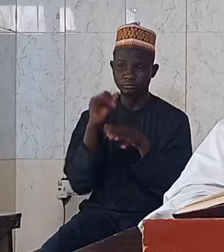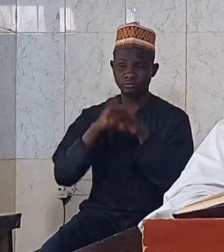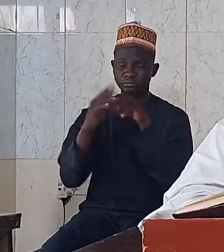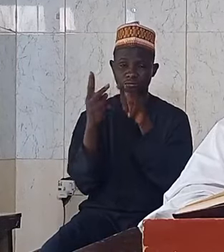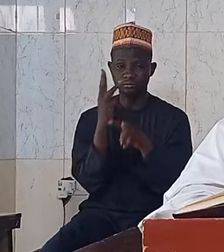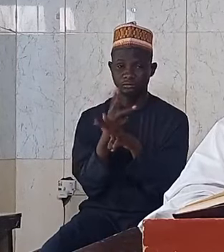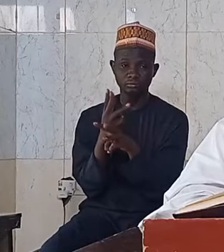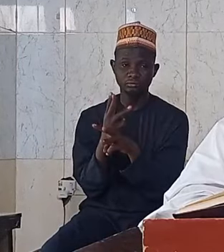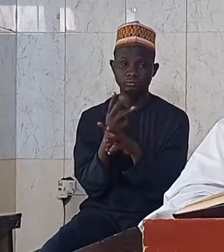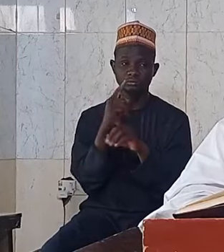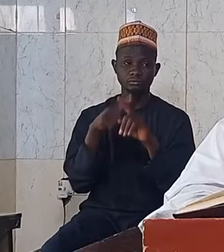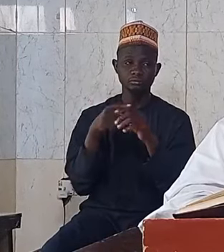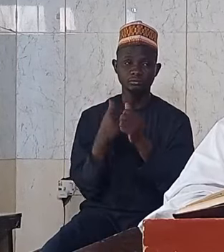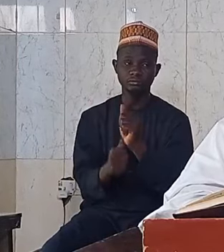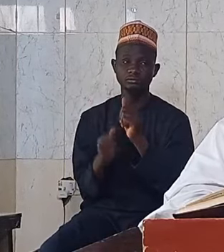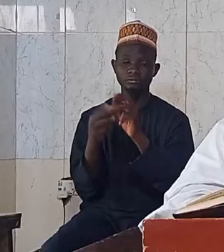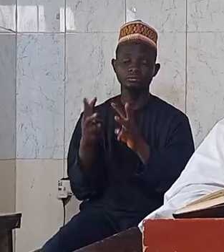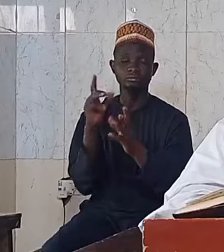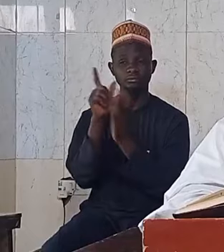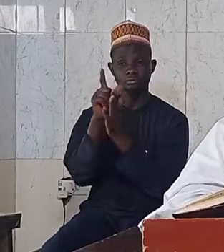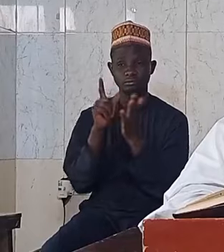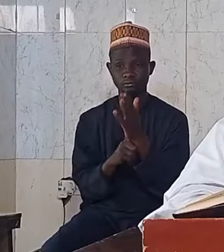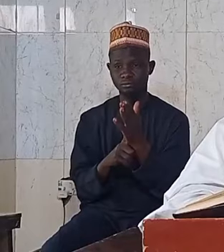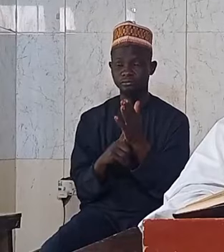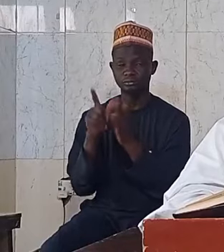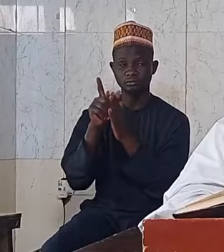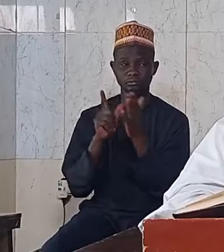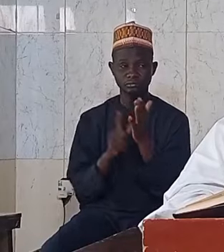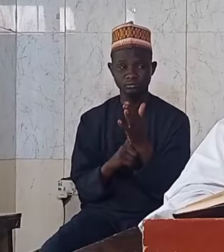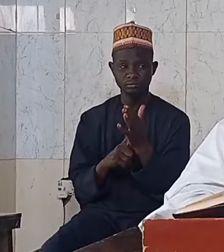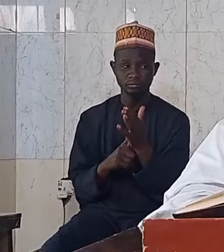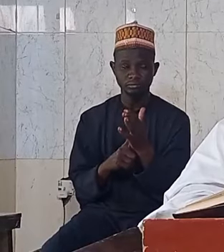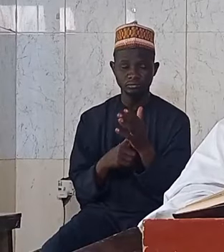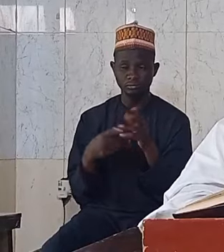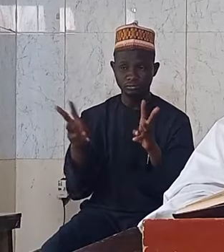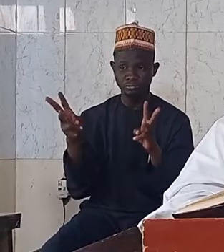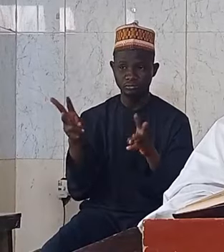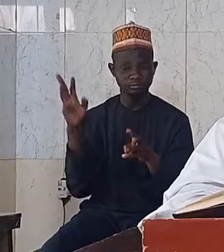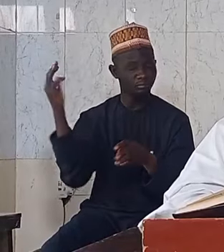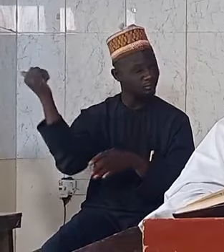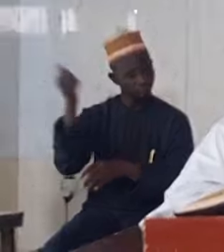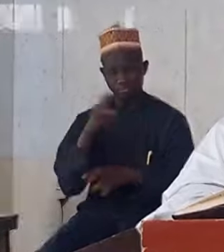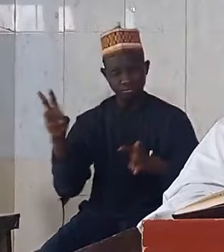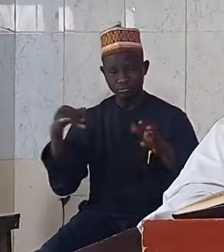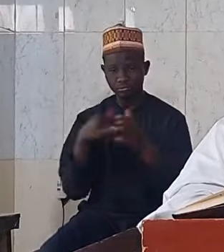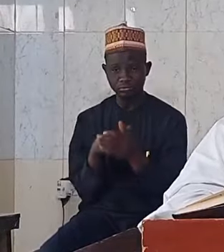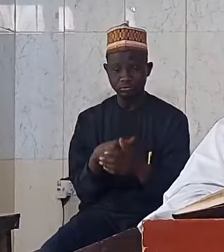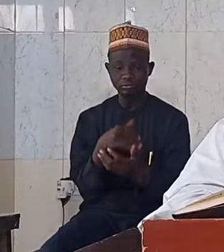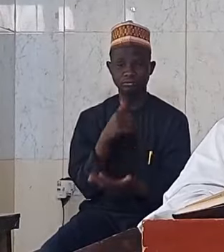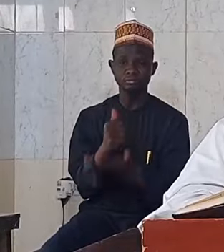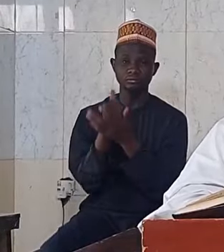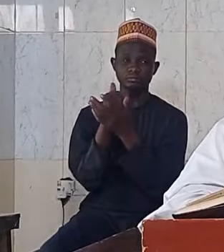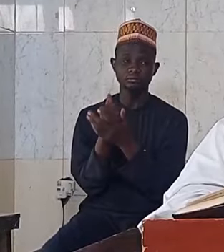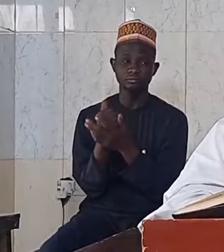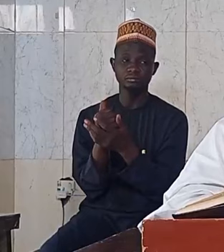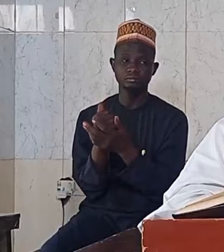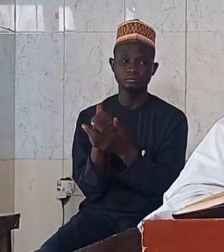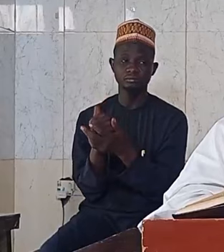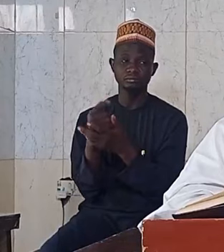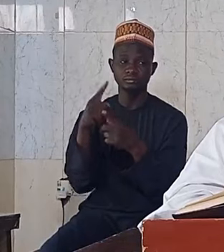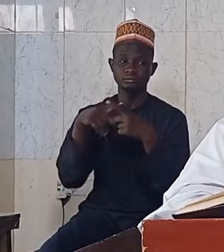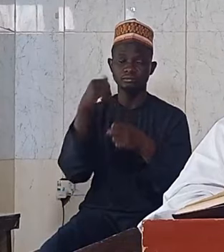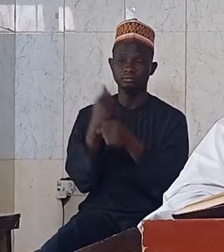nan su bi hanya ta doka da lauyanci da duk abin da za a yi na taimako a